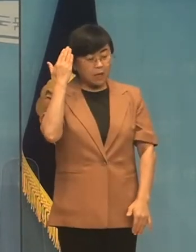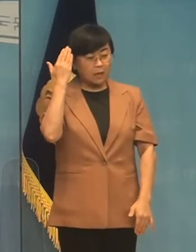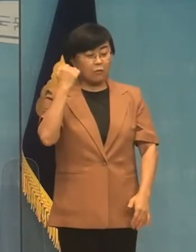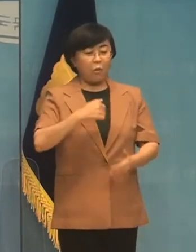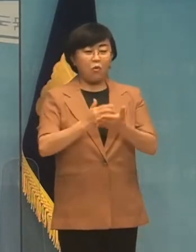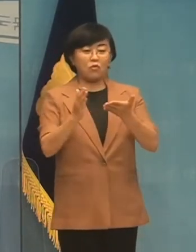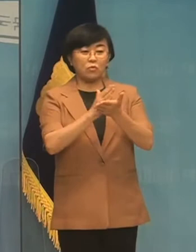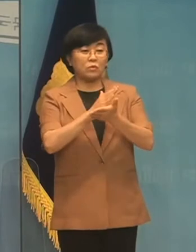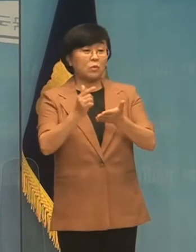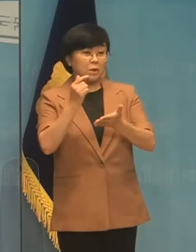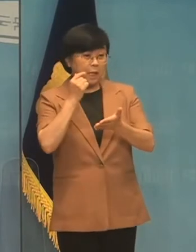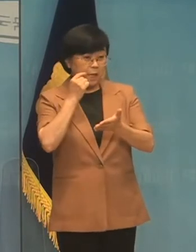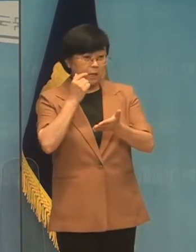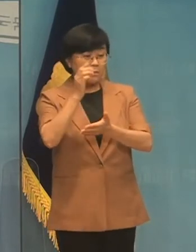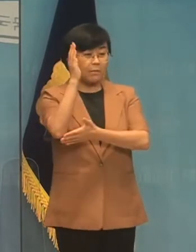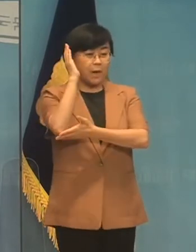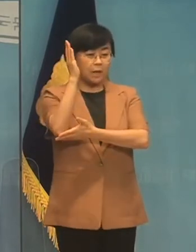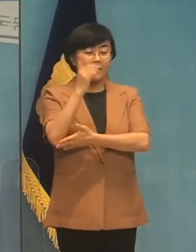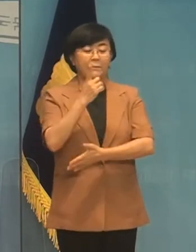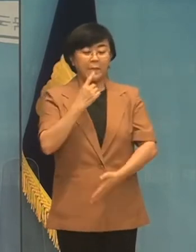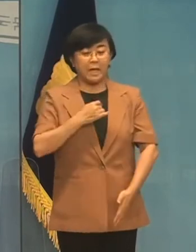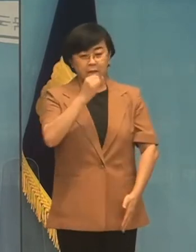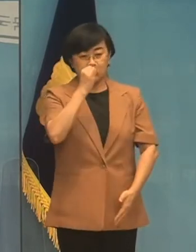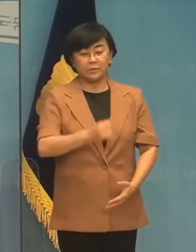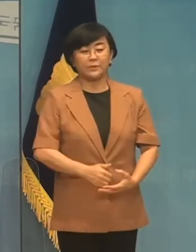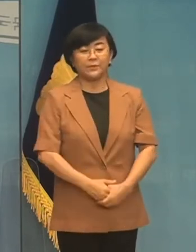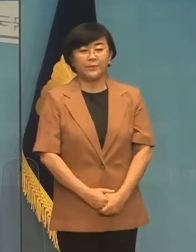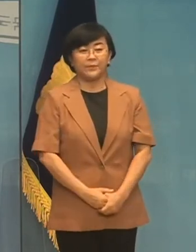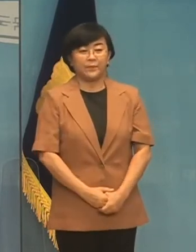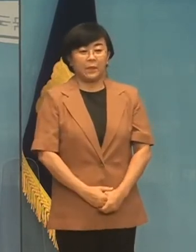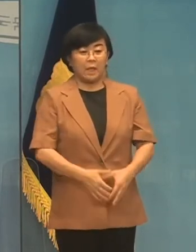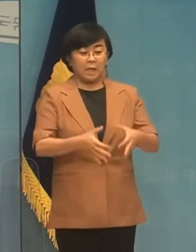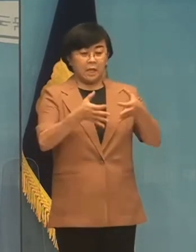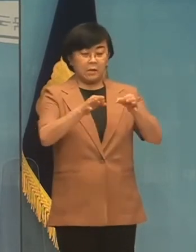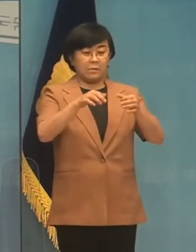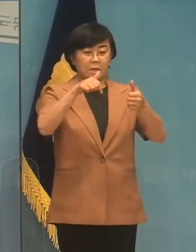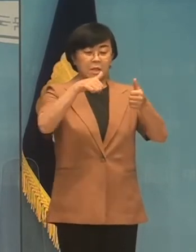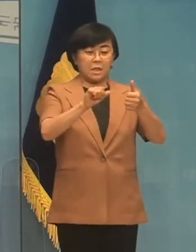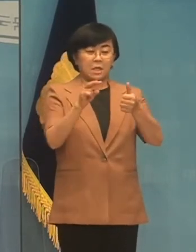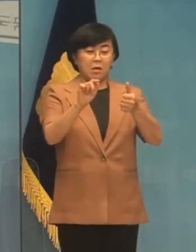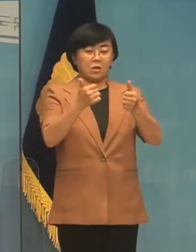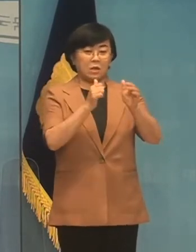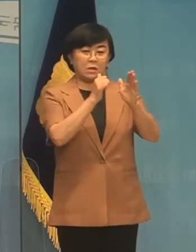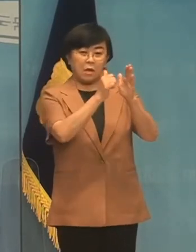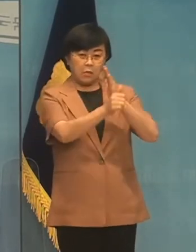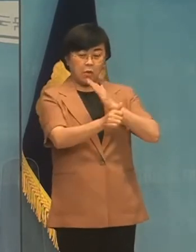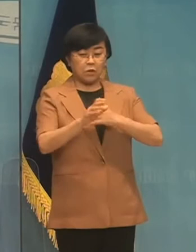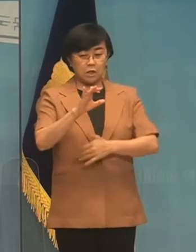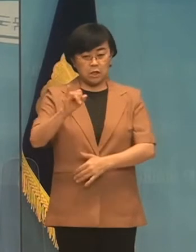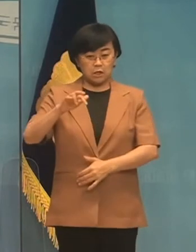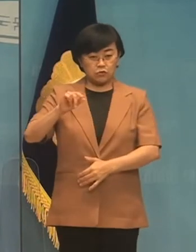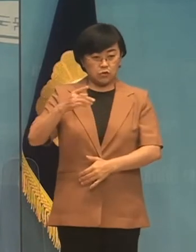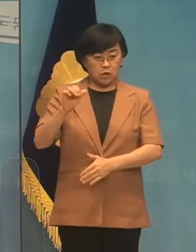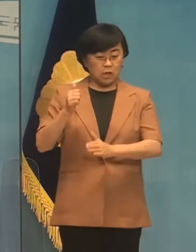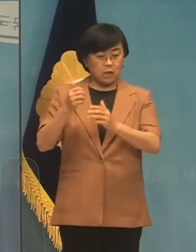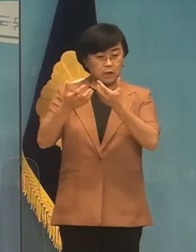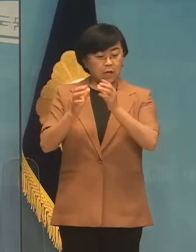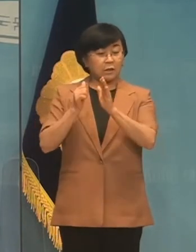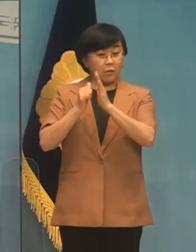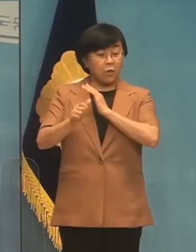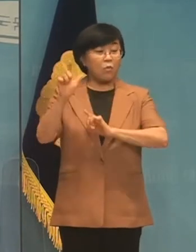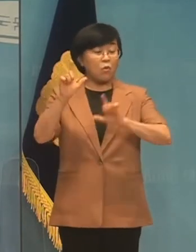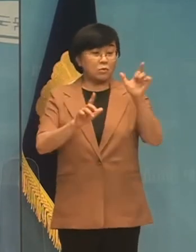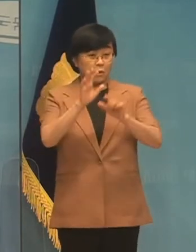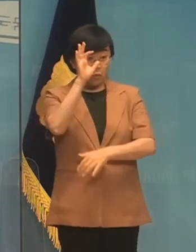못하는 무지몽매한 발언을 한 바 있습니다. 김기현이 원내대표가 되고 이준석이 당대표가 되는 모습을